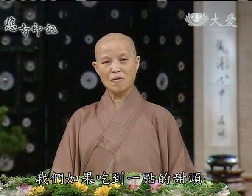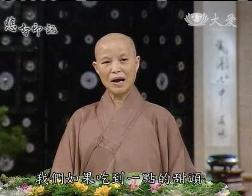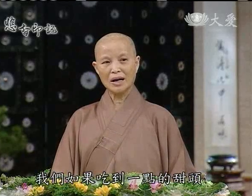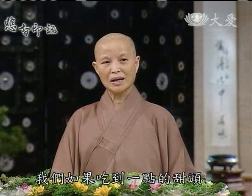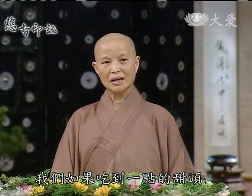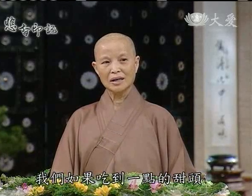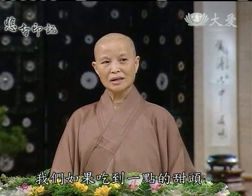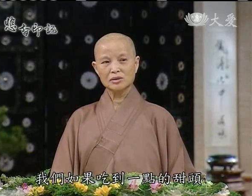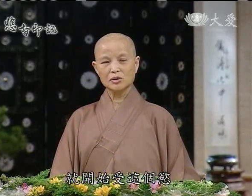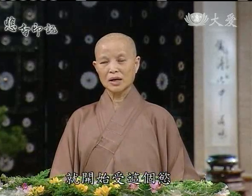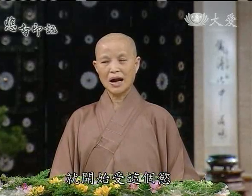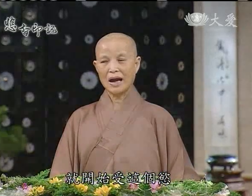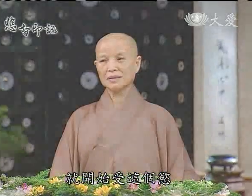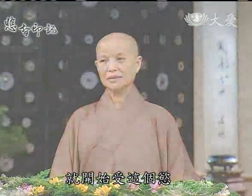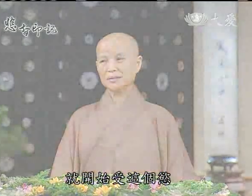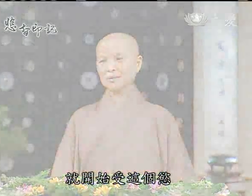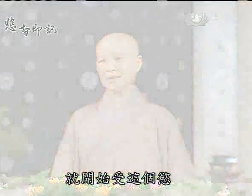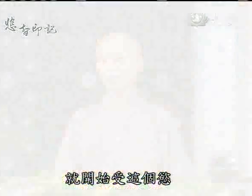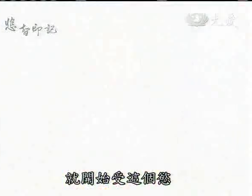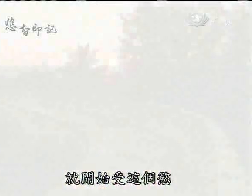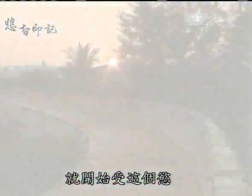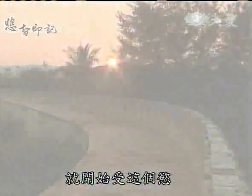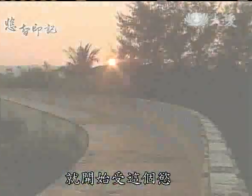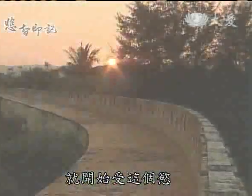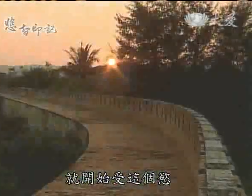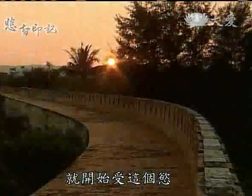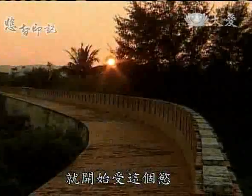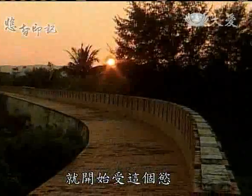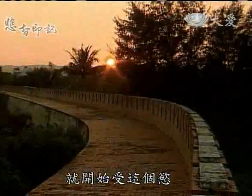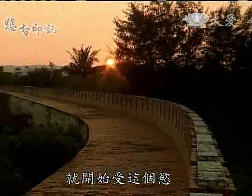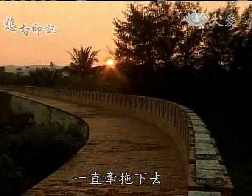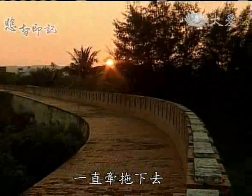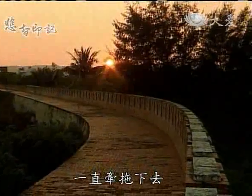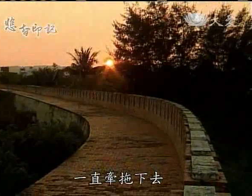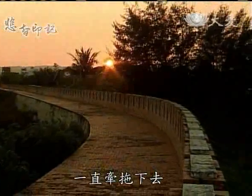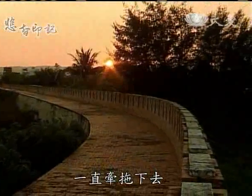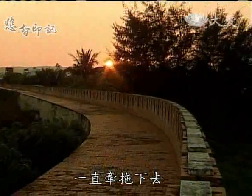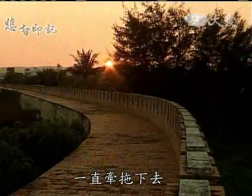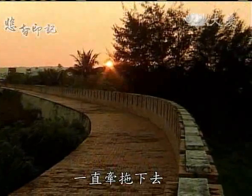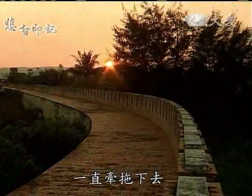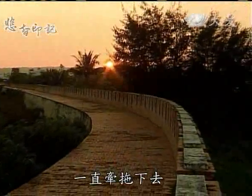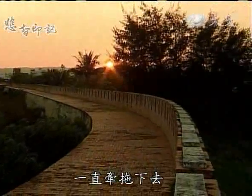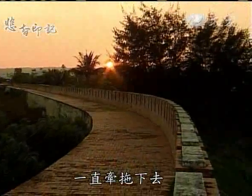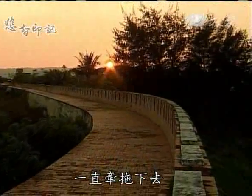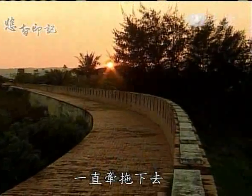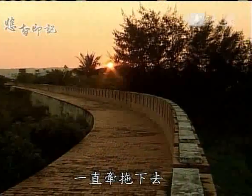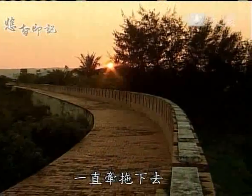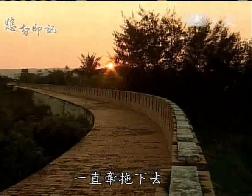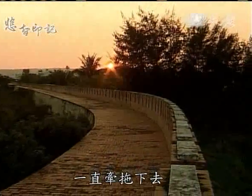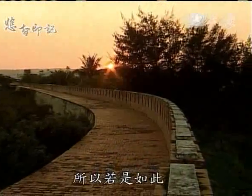啊，就开始呢，受这个玉安尼一直牵拖的入去啦。所以